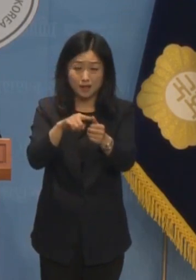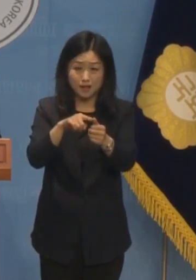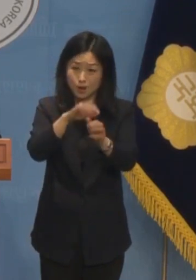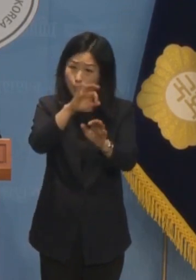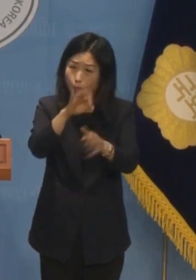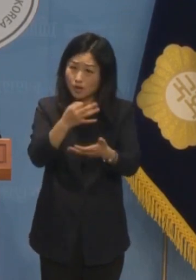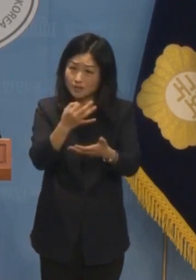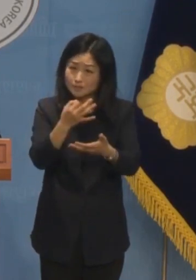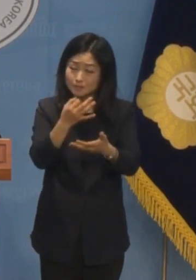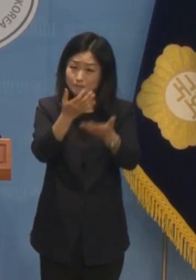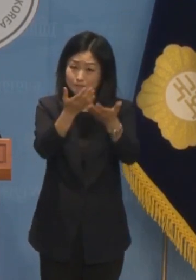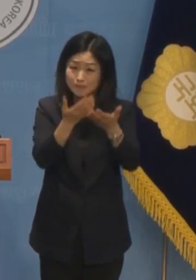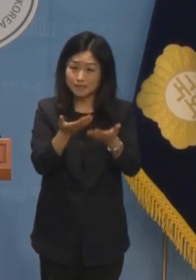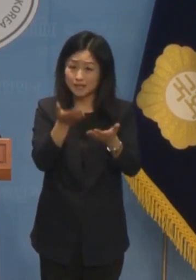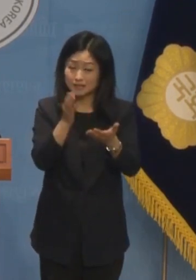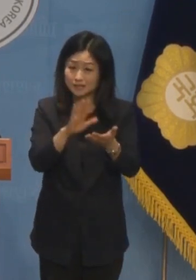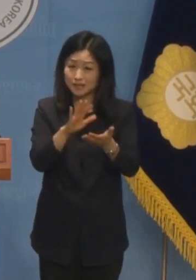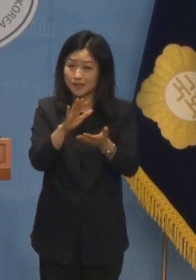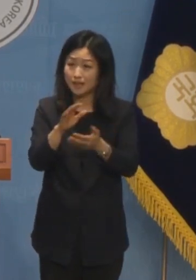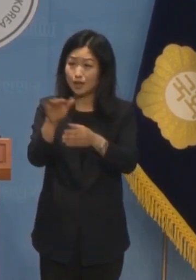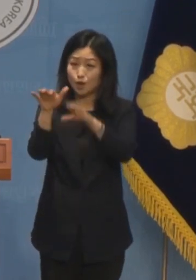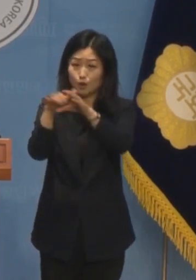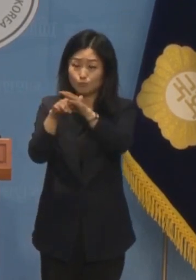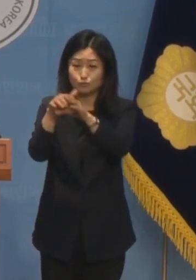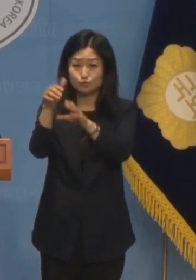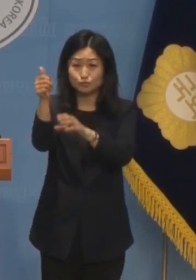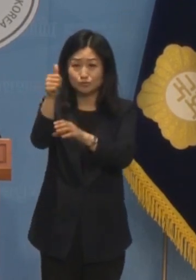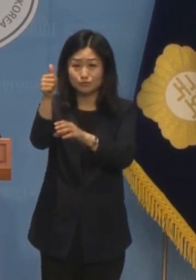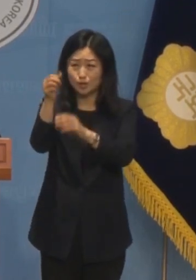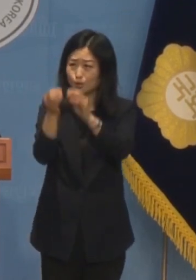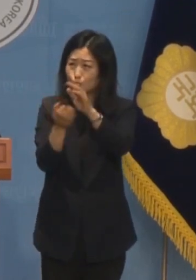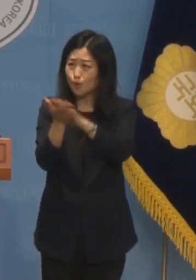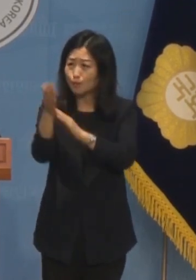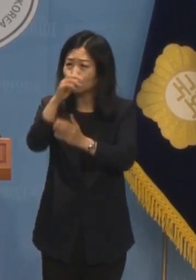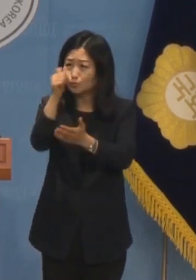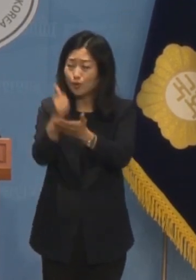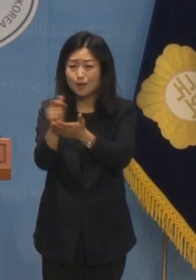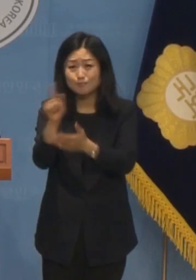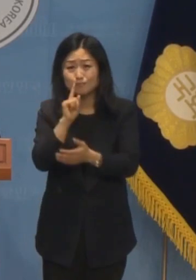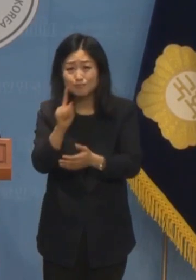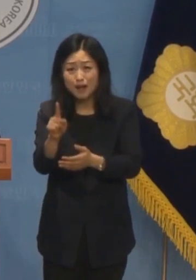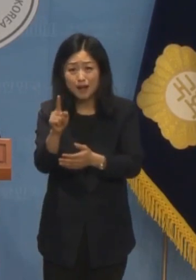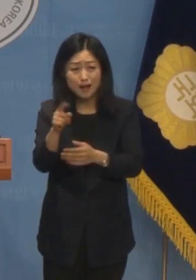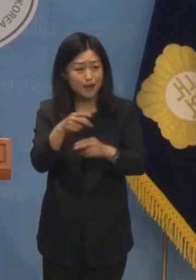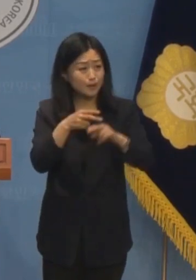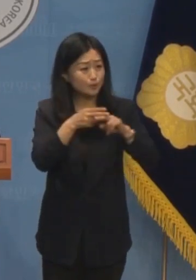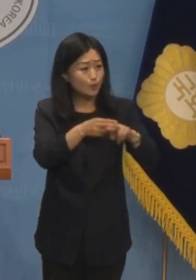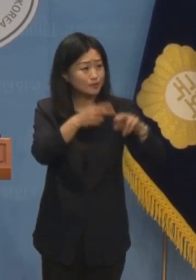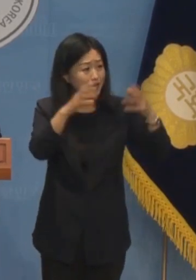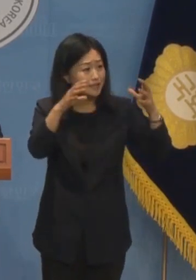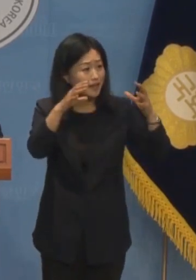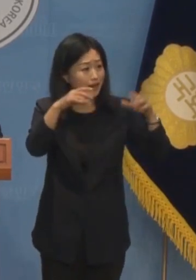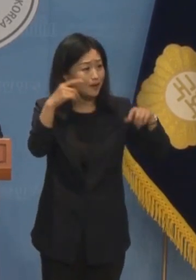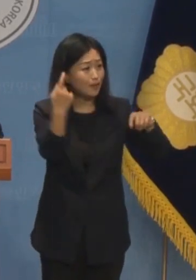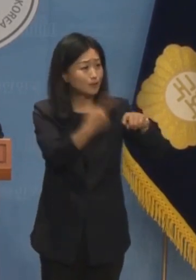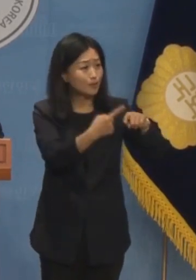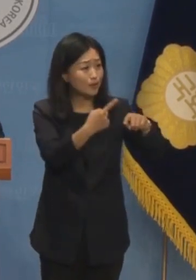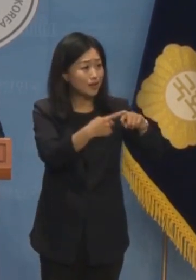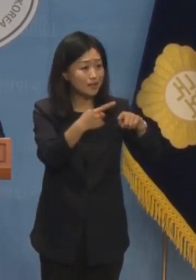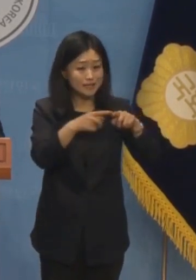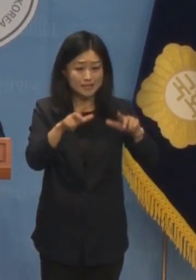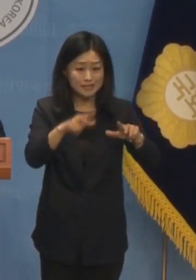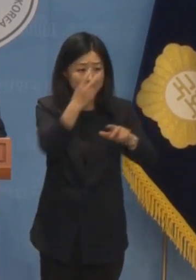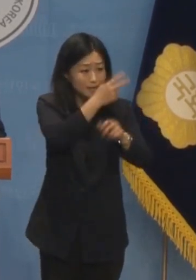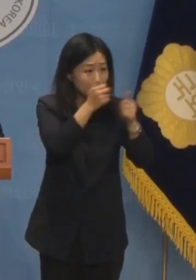뇌물로 둔갑시켜 전 대통령을 끝내 피의자로 만들다니 독재 국가에서나 벌어질 일이 대한민국